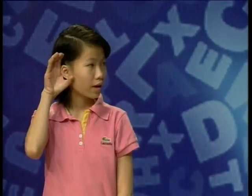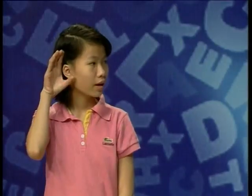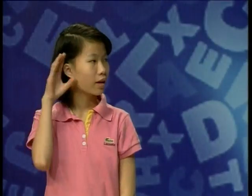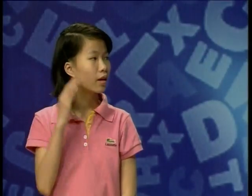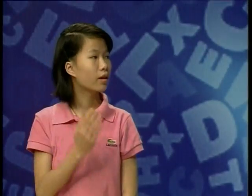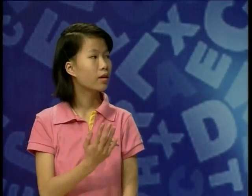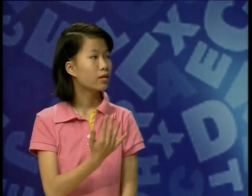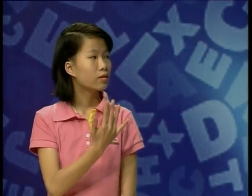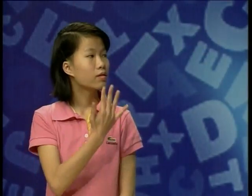Nghe